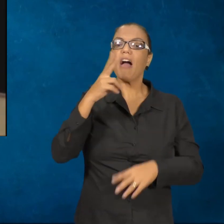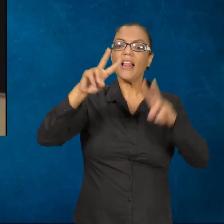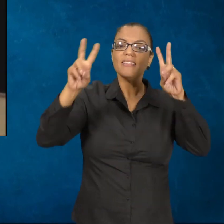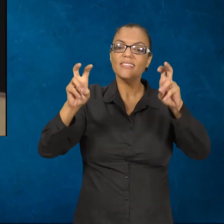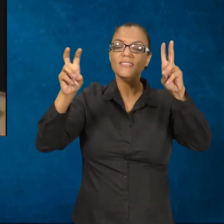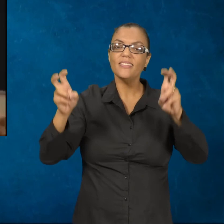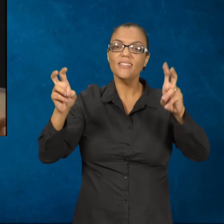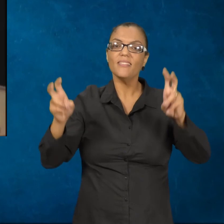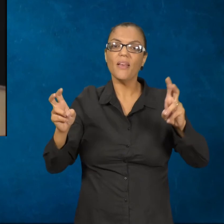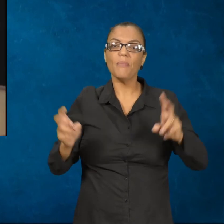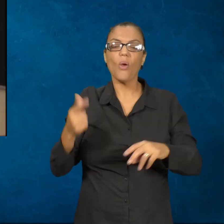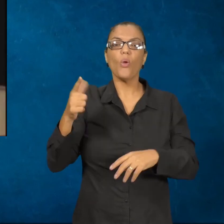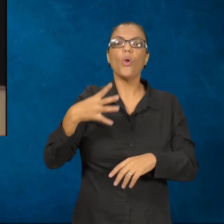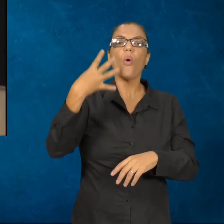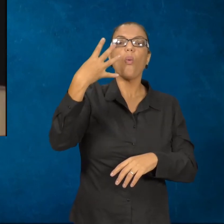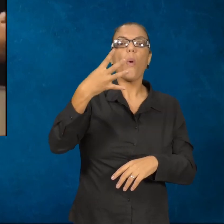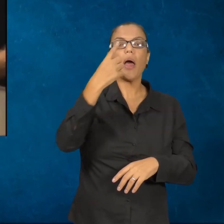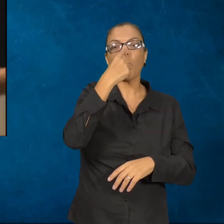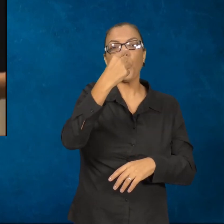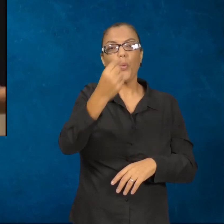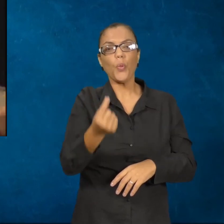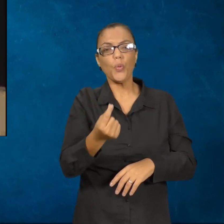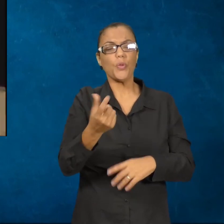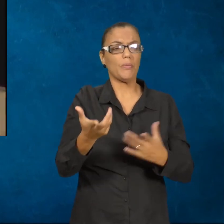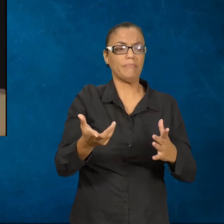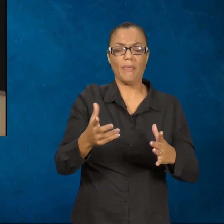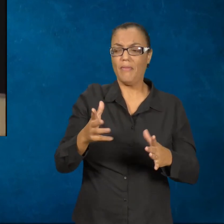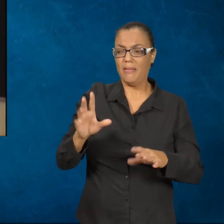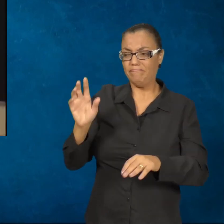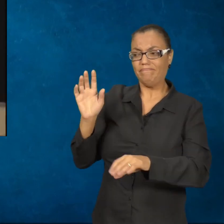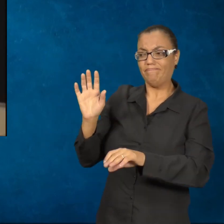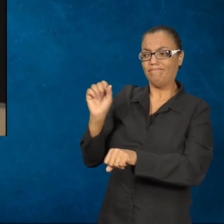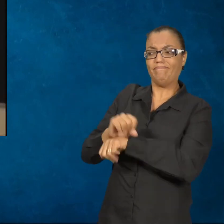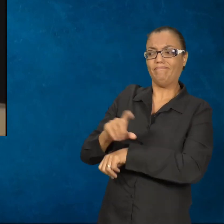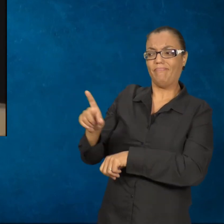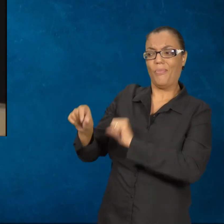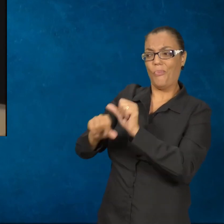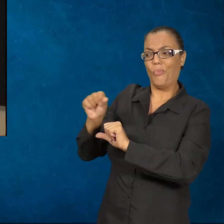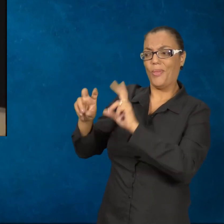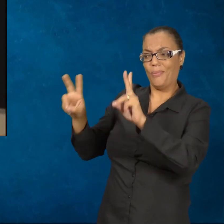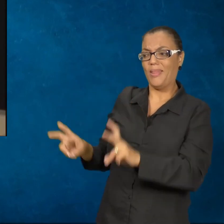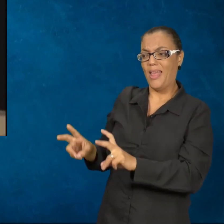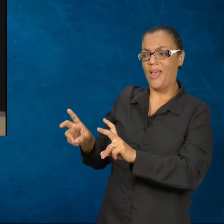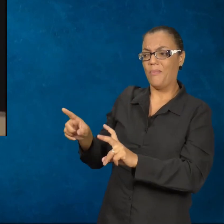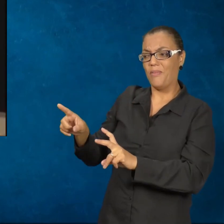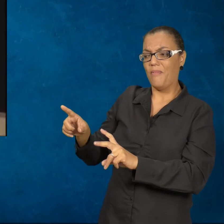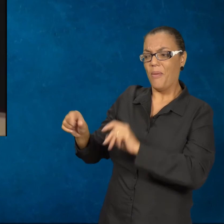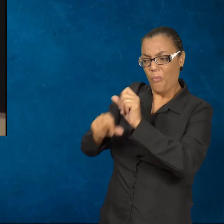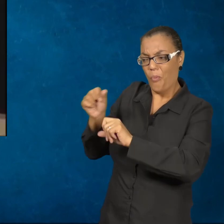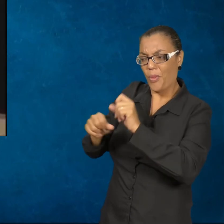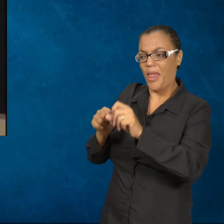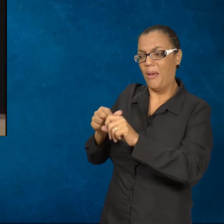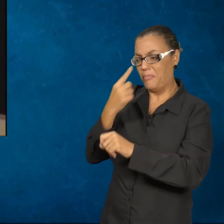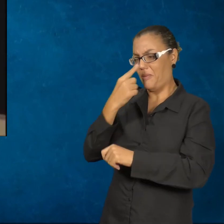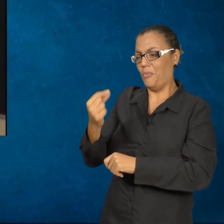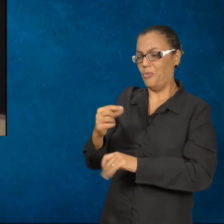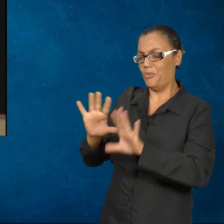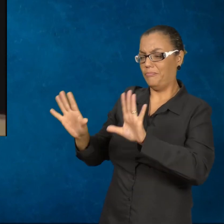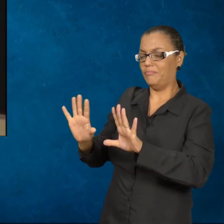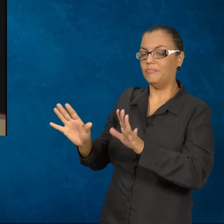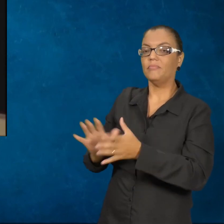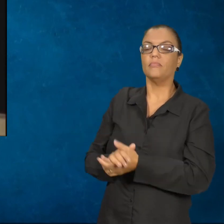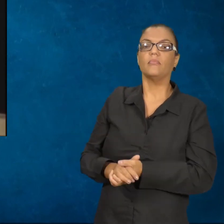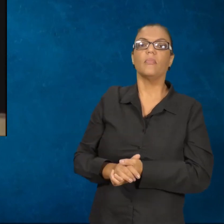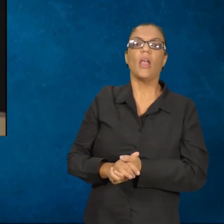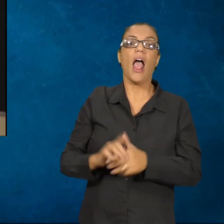né? Senão daqui a pouco se vira feiticeiro, vou ter um Gandalf andando de cajado pela casa. As Aventuras